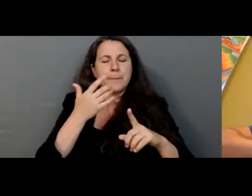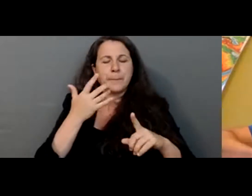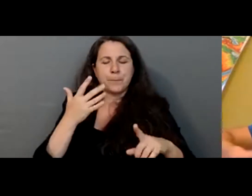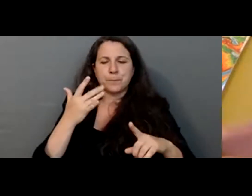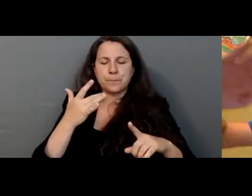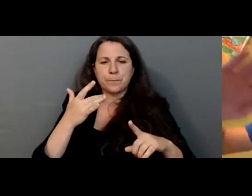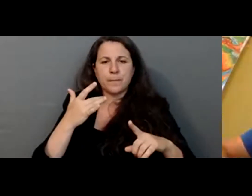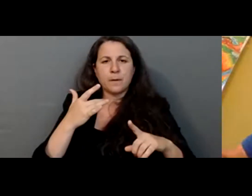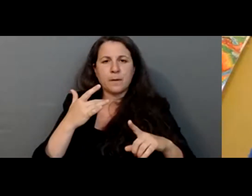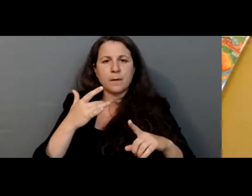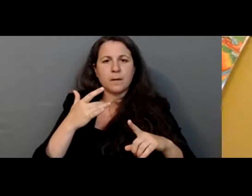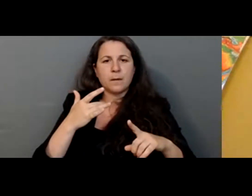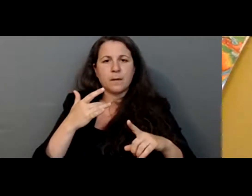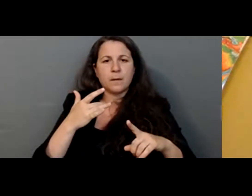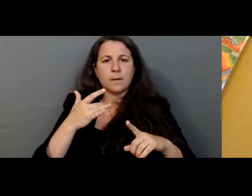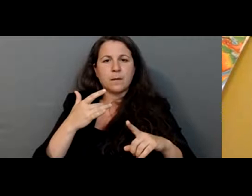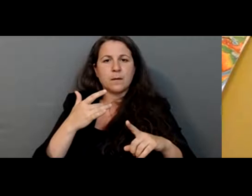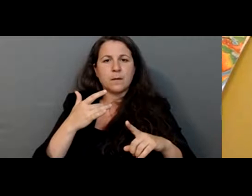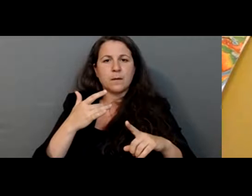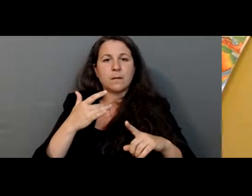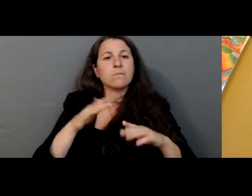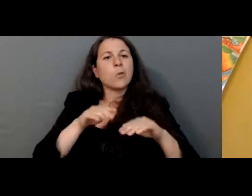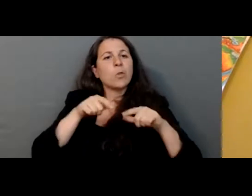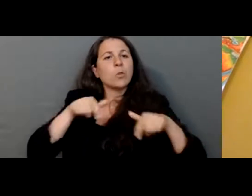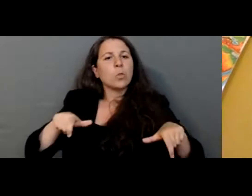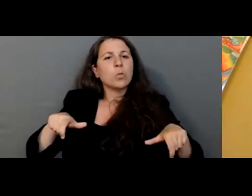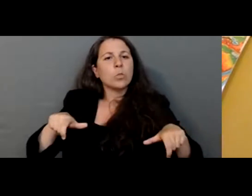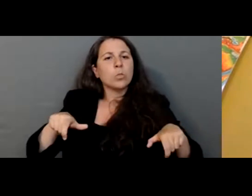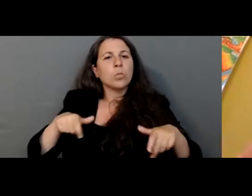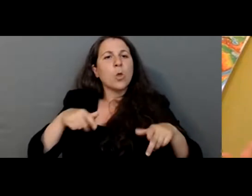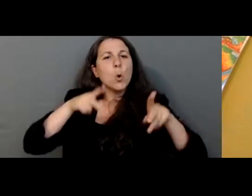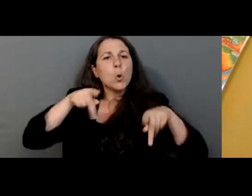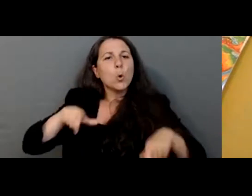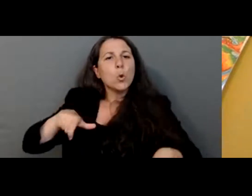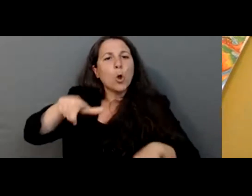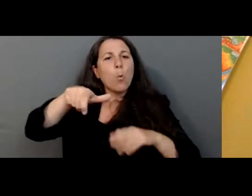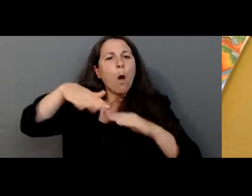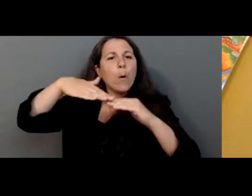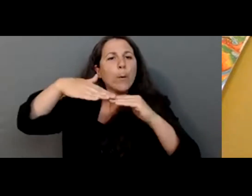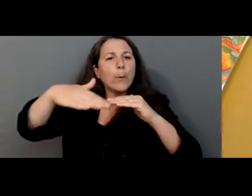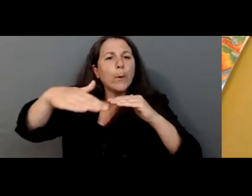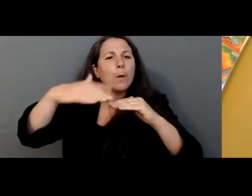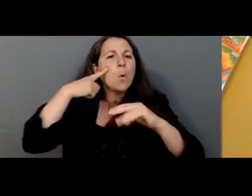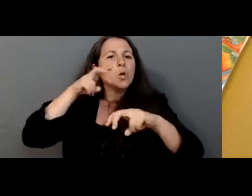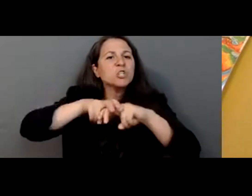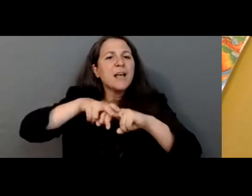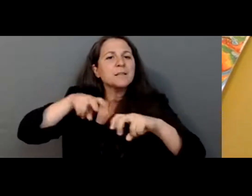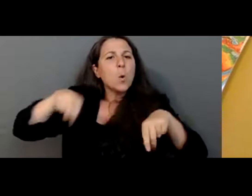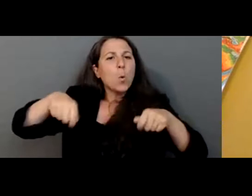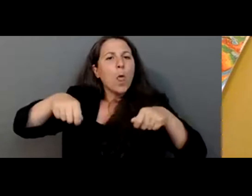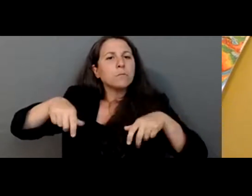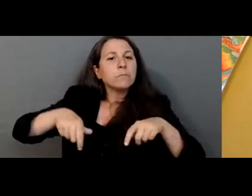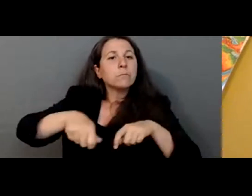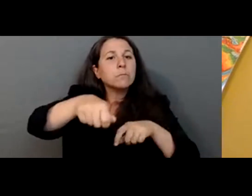qu'on place comme une pente dans les trottoirs pour que les gens qui utilisent une chaise roulante puissent accéder au trottoir. Et bien ça bénéficie à plein de